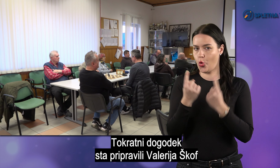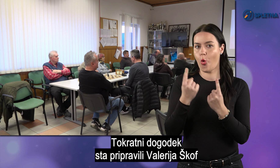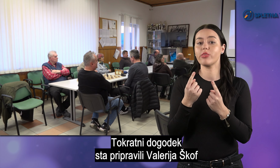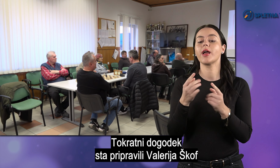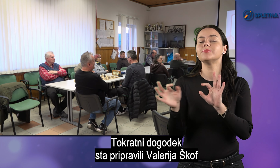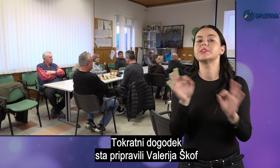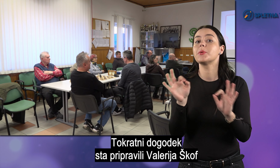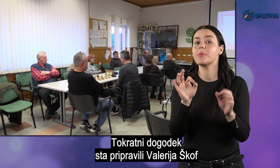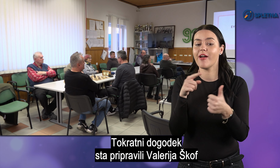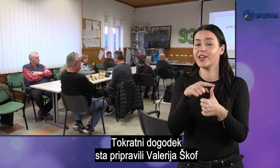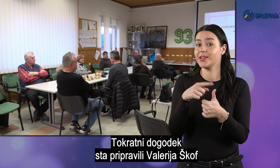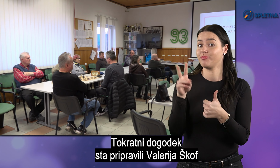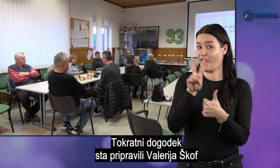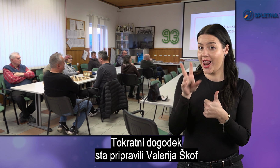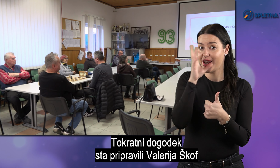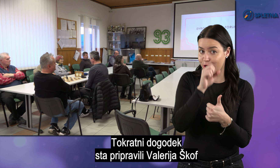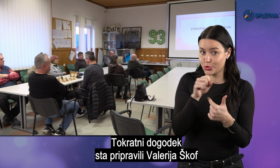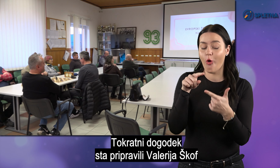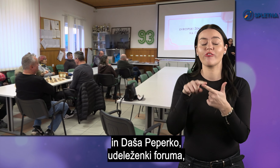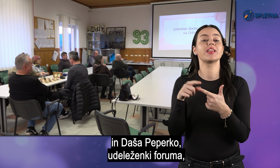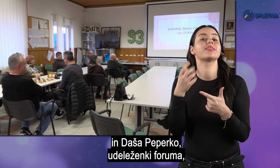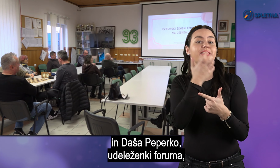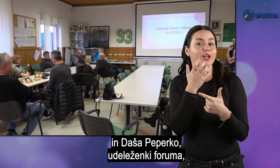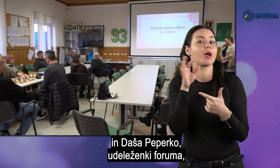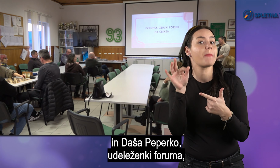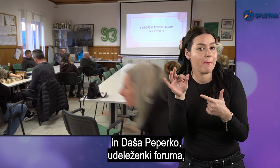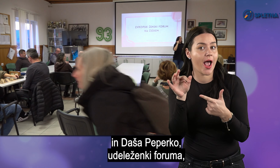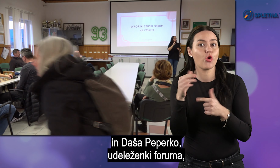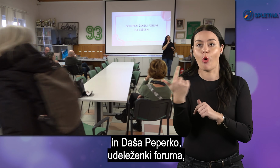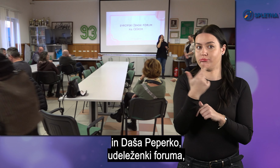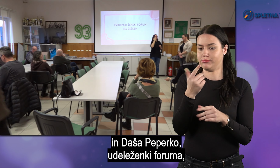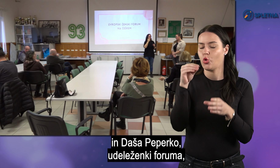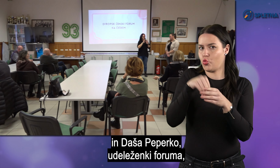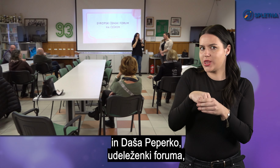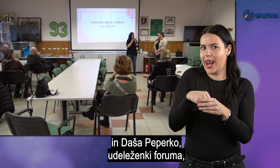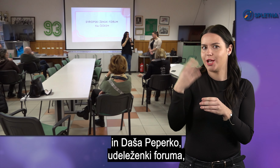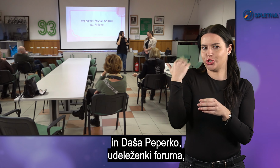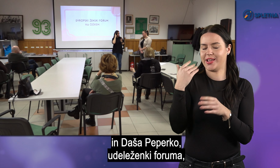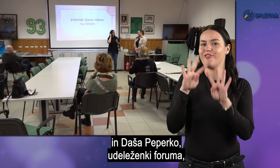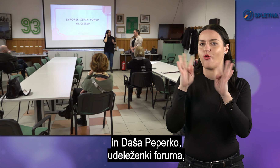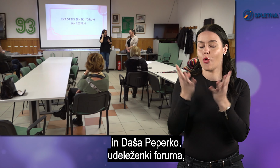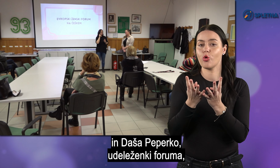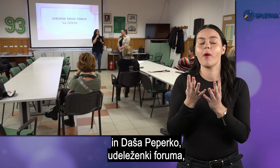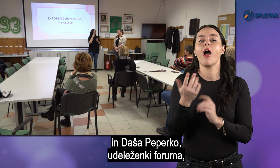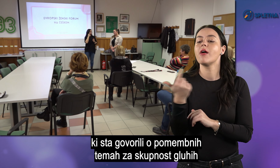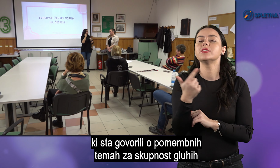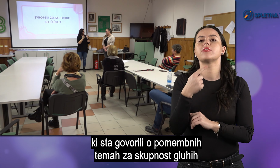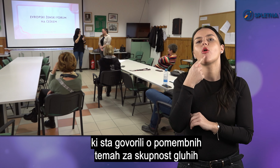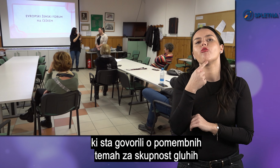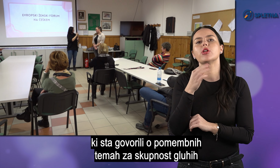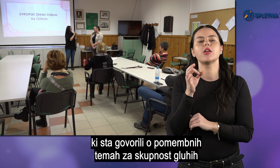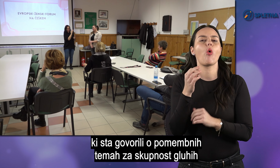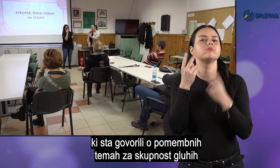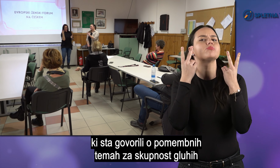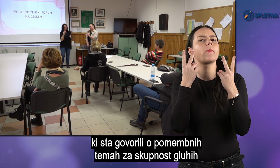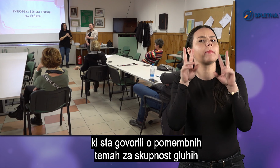Tokratni dogodek sta pripravili Valerija Škof in Daša Peperko, udeleženki foruma, ki sta govorili o pomembnih temah za skupnost